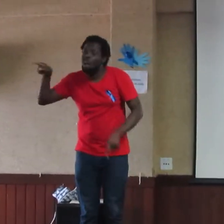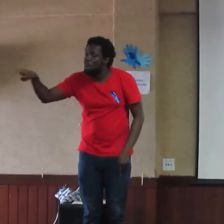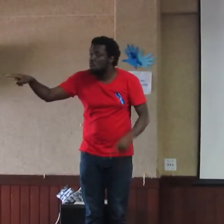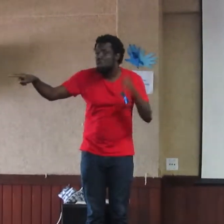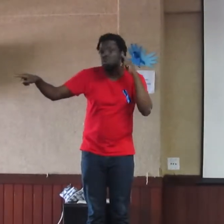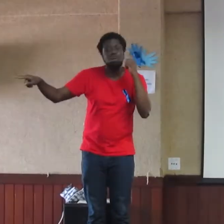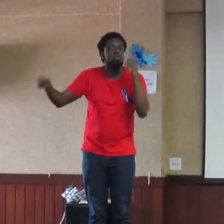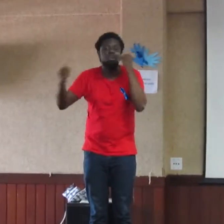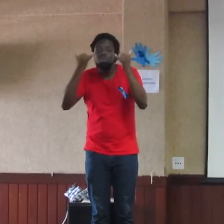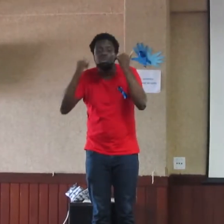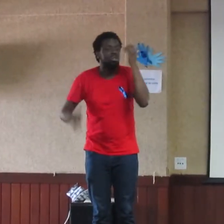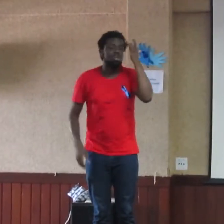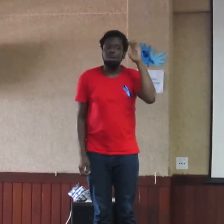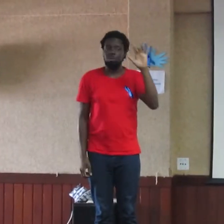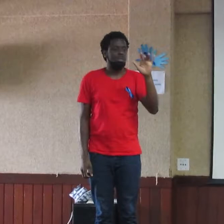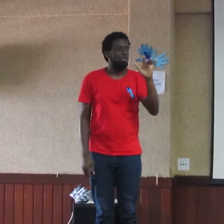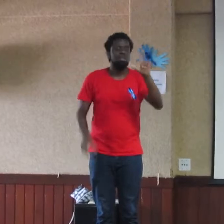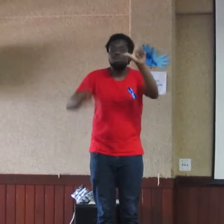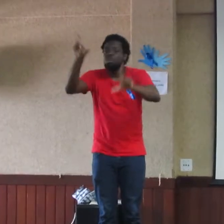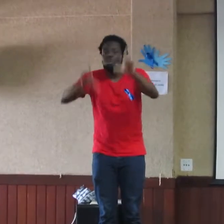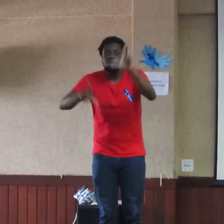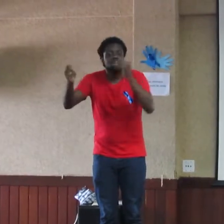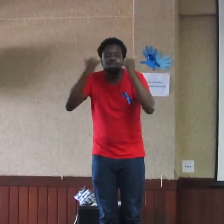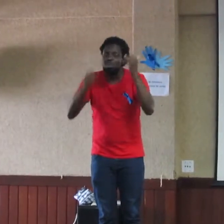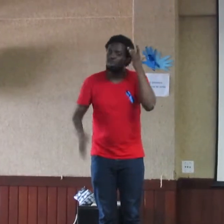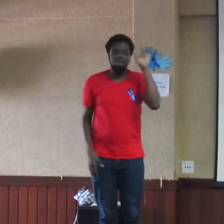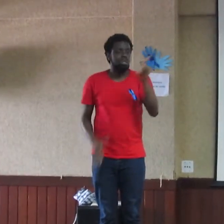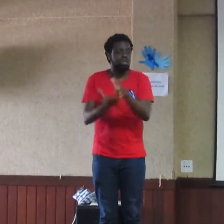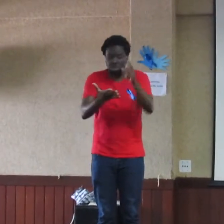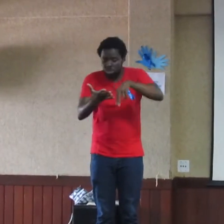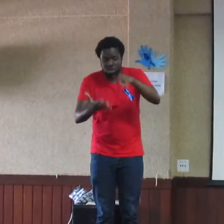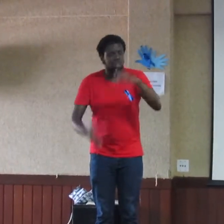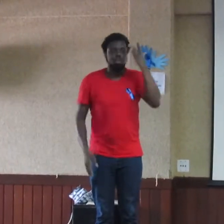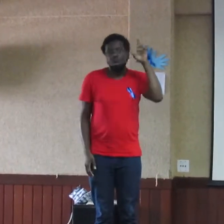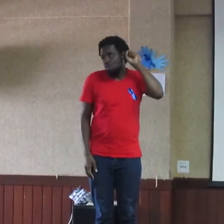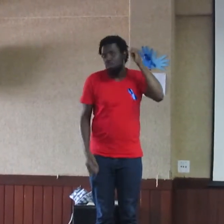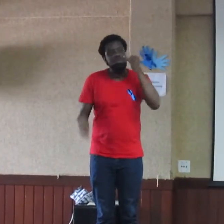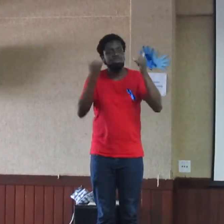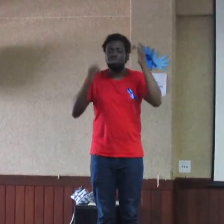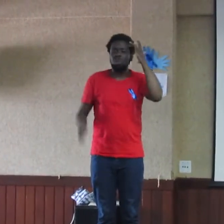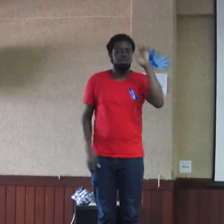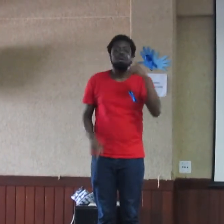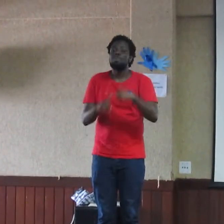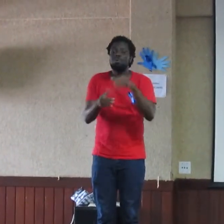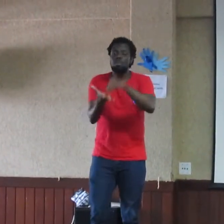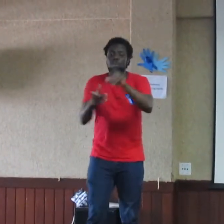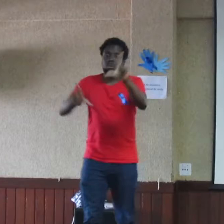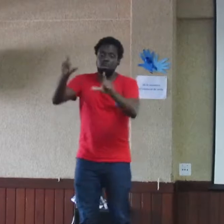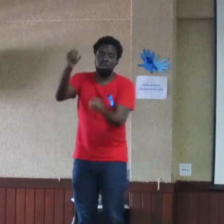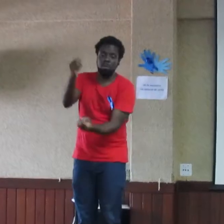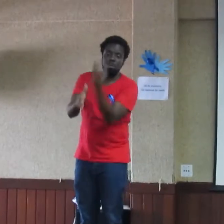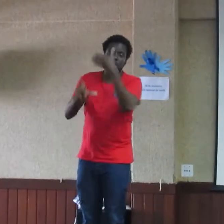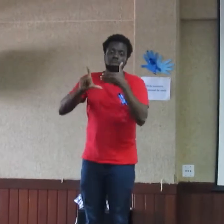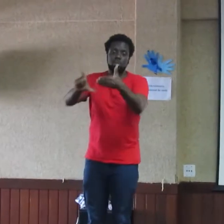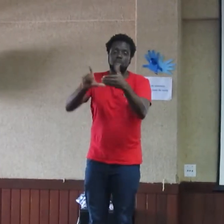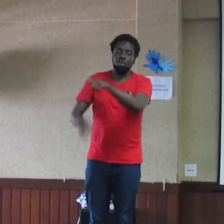a estarem no curso para aprender a se comunicar, as informações são geradas para os surdos, pois eles não têm informações